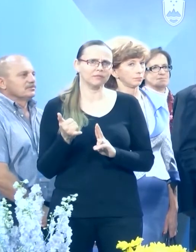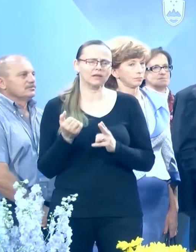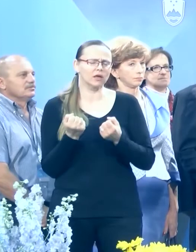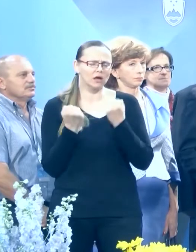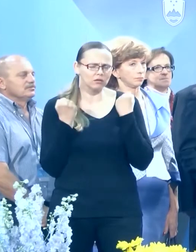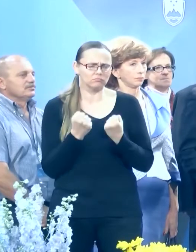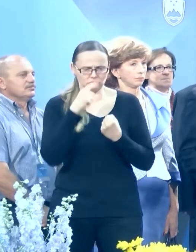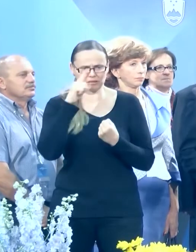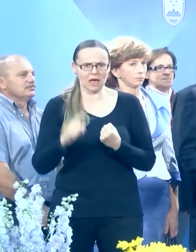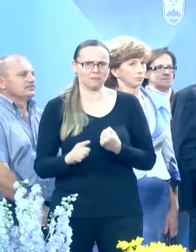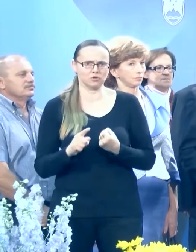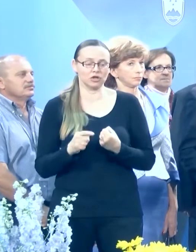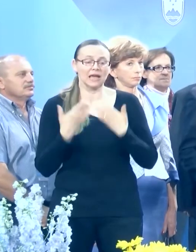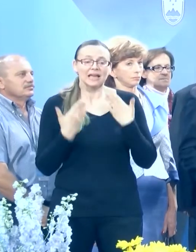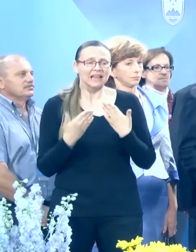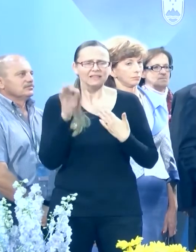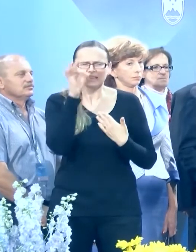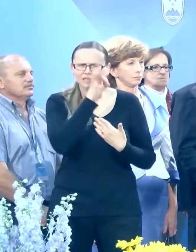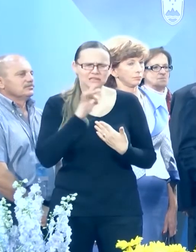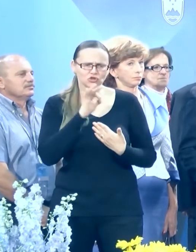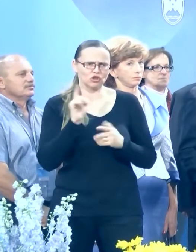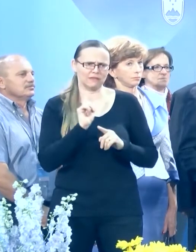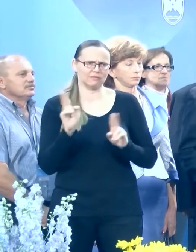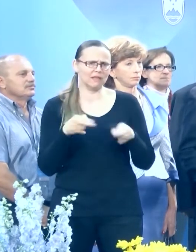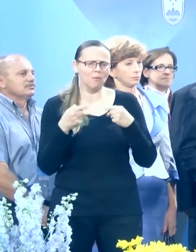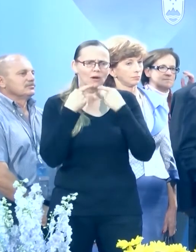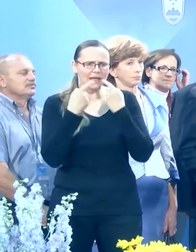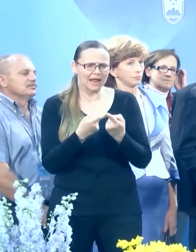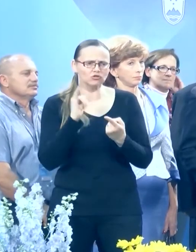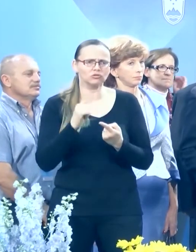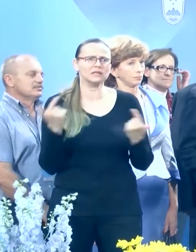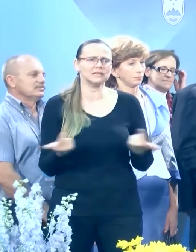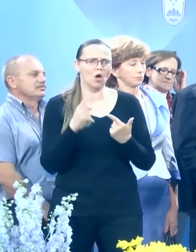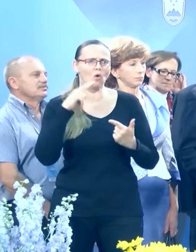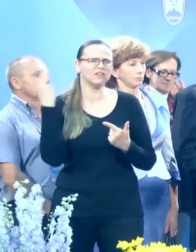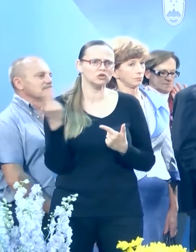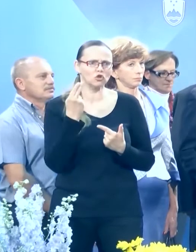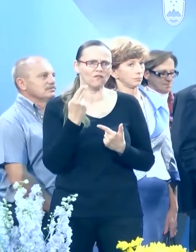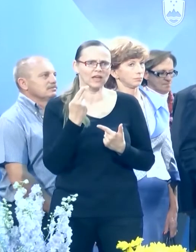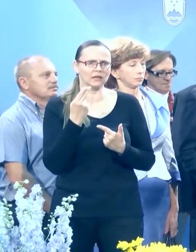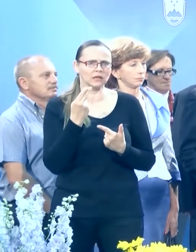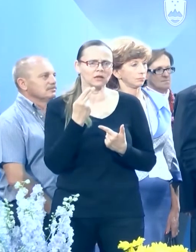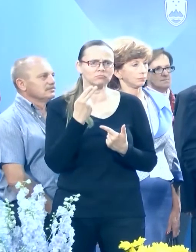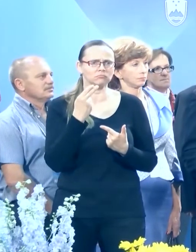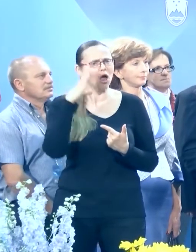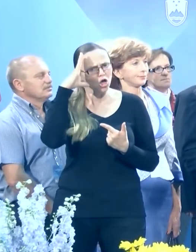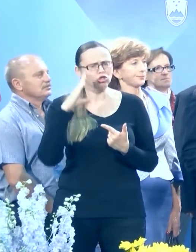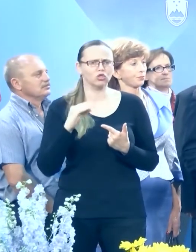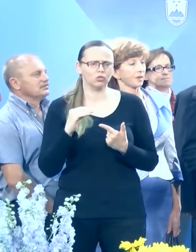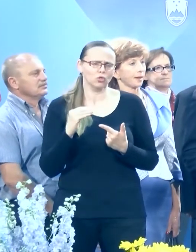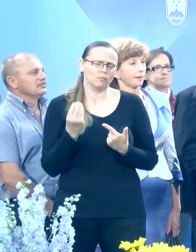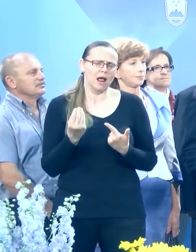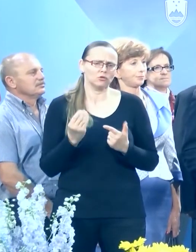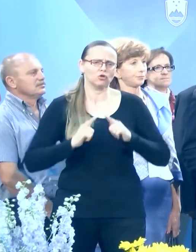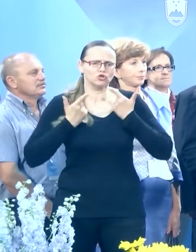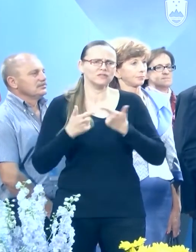slabša. Danes seveda nihče ne more reči, da se da v Sloveniji dostojno živeti z pokojnino,